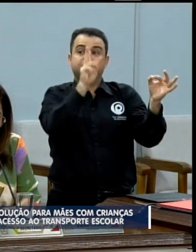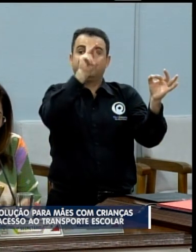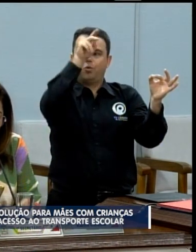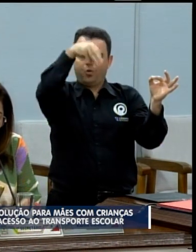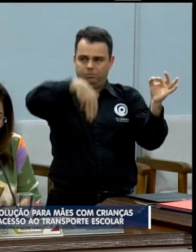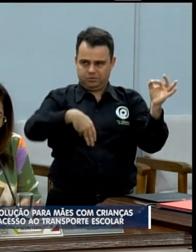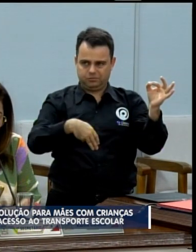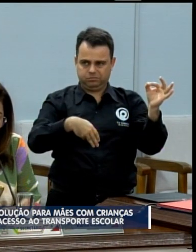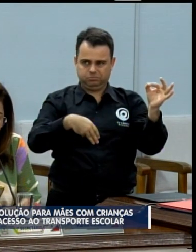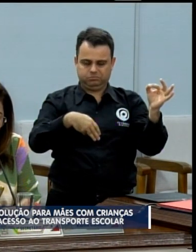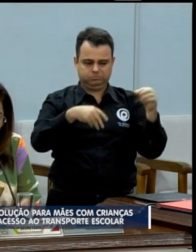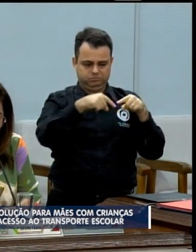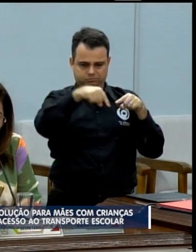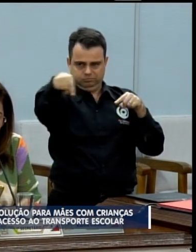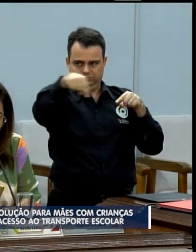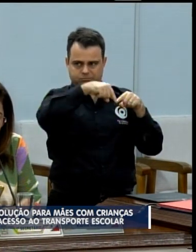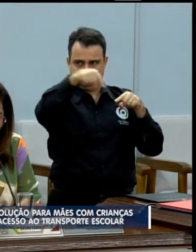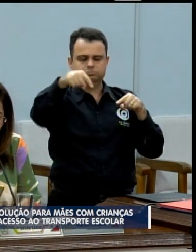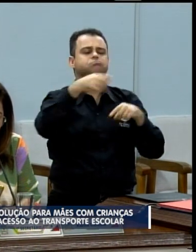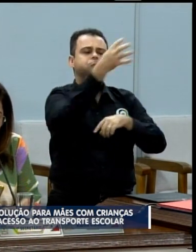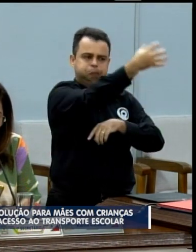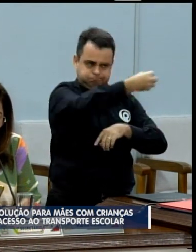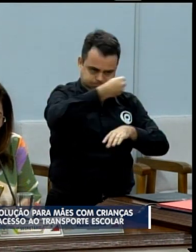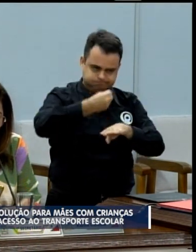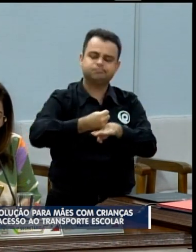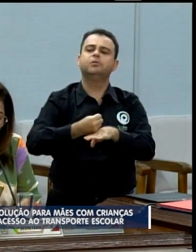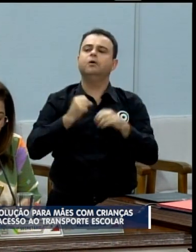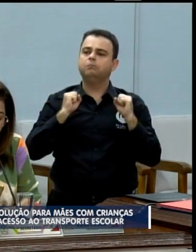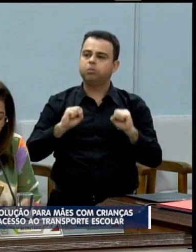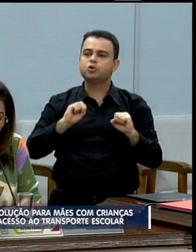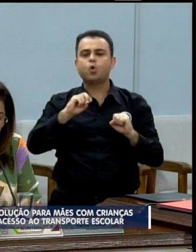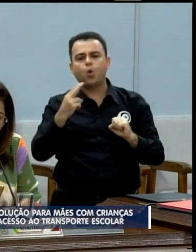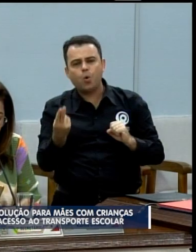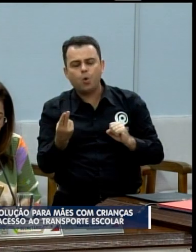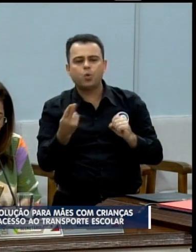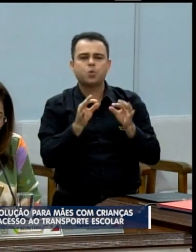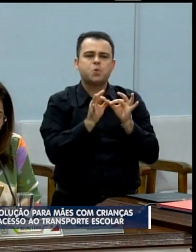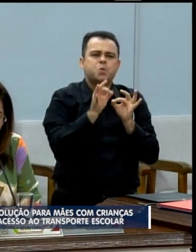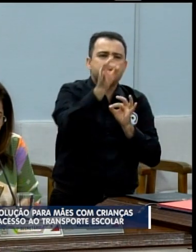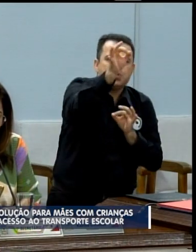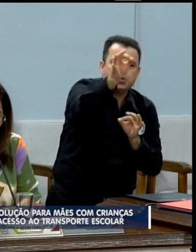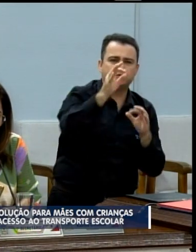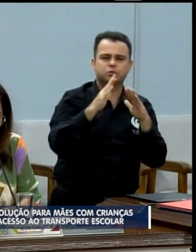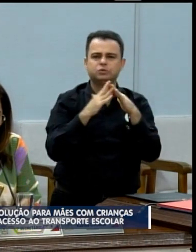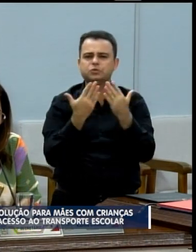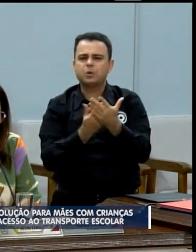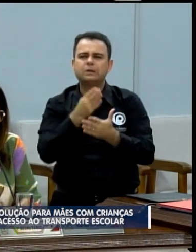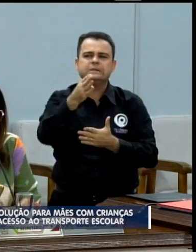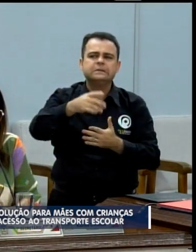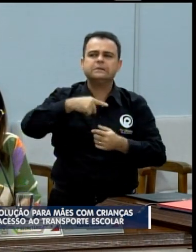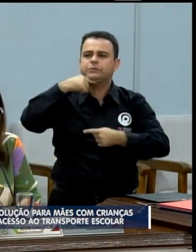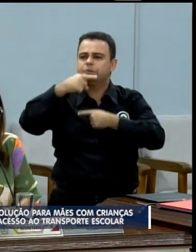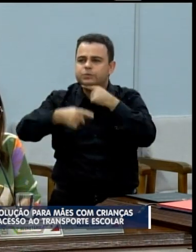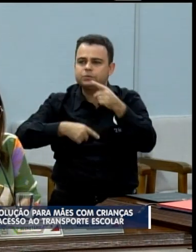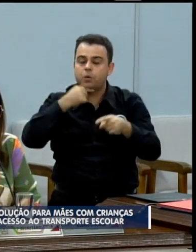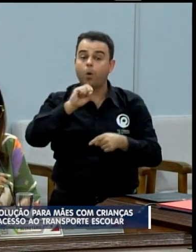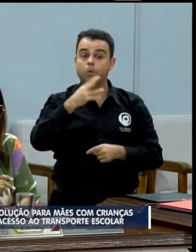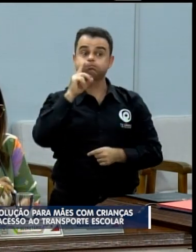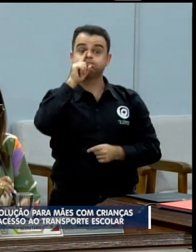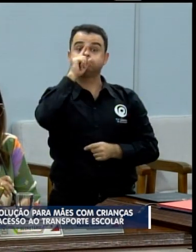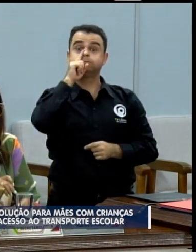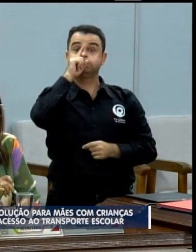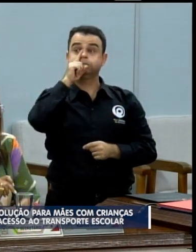matriculados, ou quando houver dificuldade de acesso à escola, ou em situação de risco atestado por autoridades